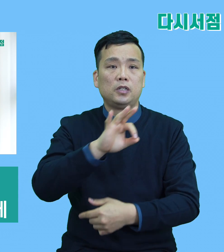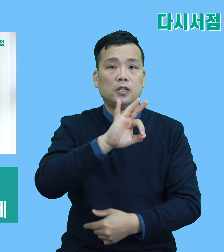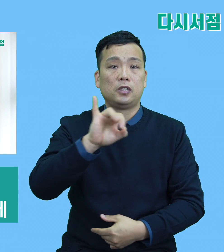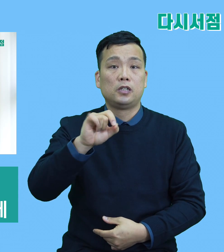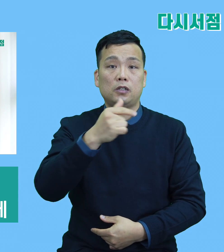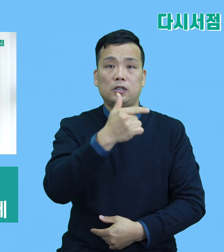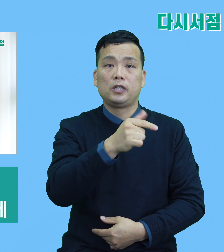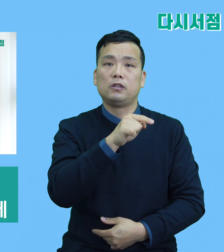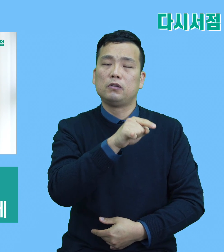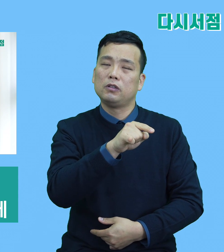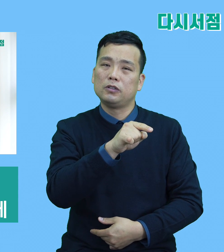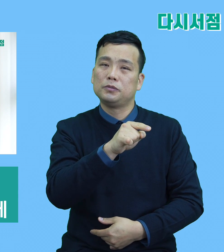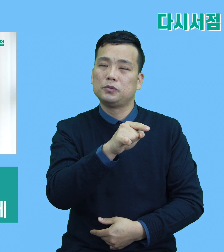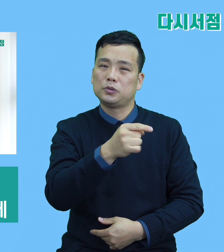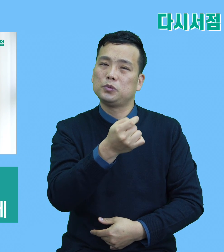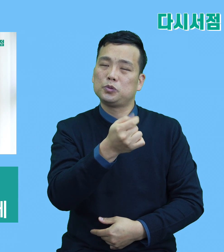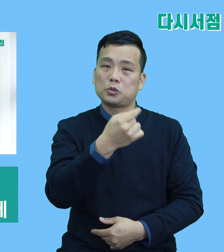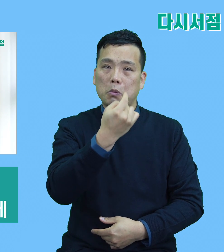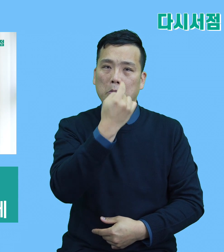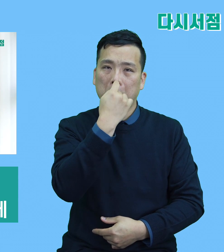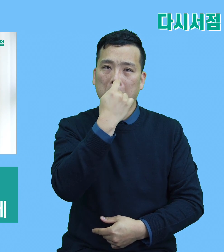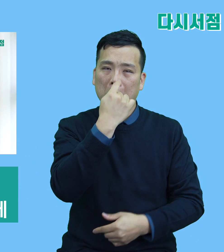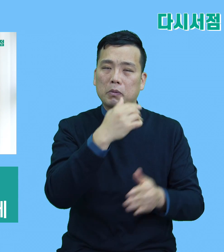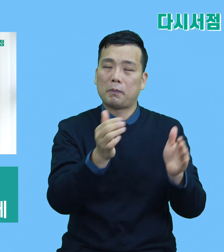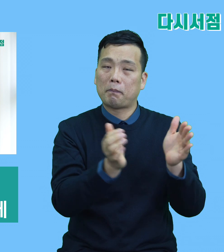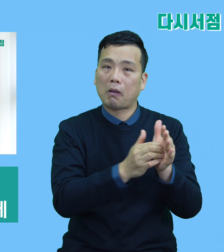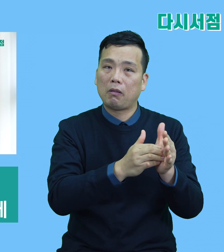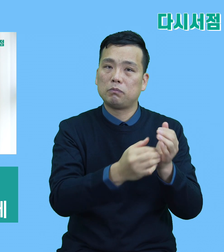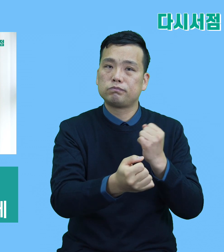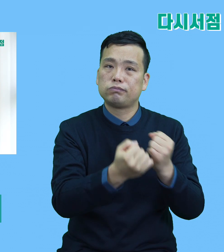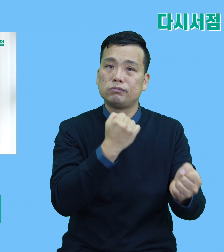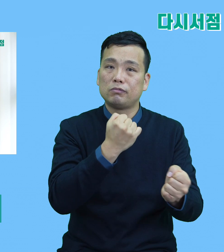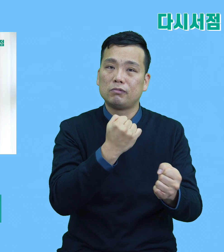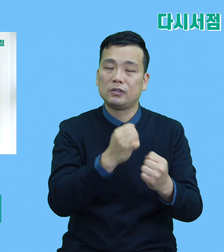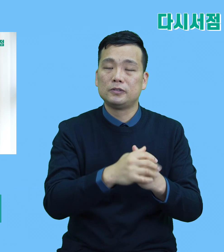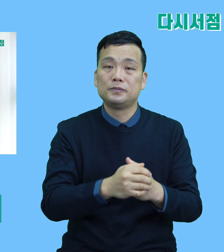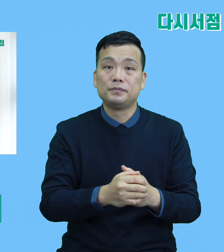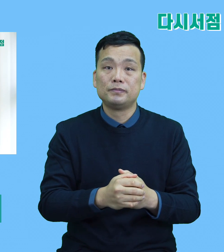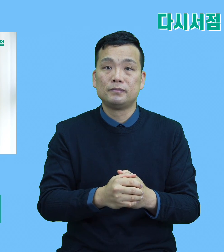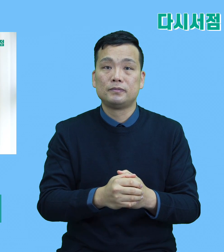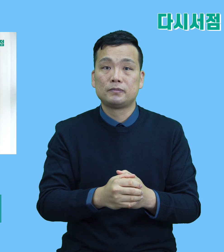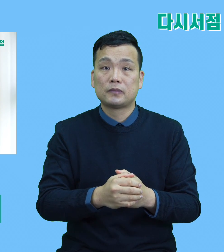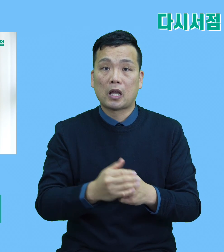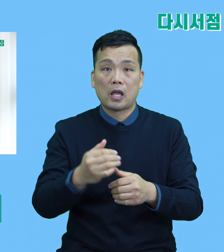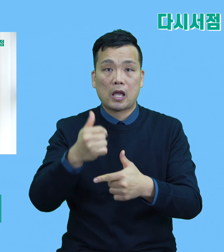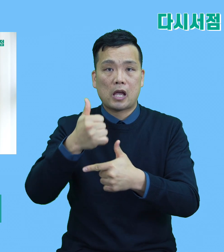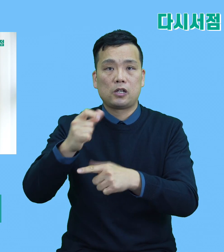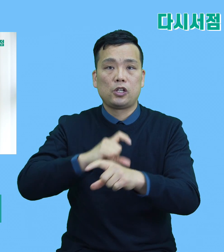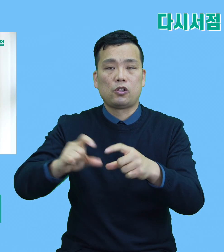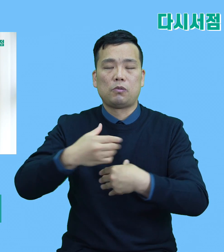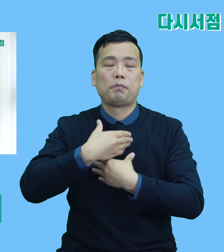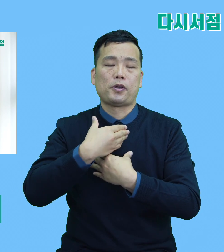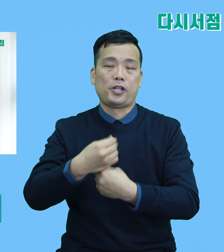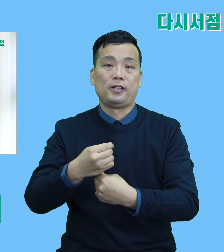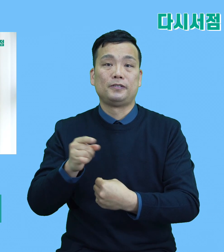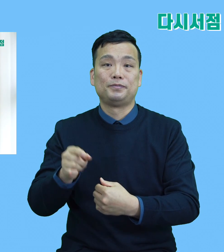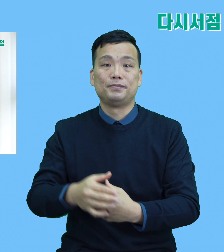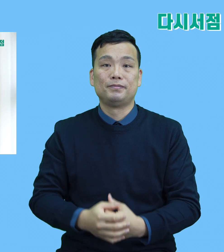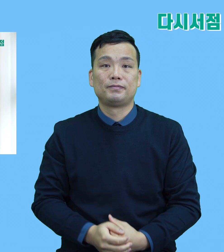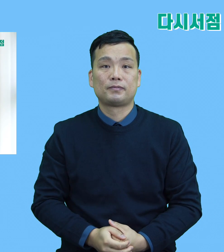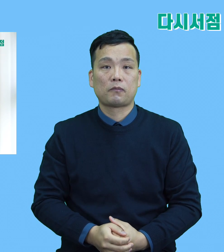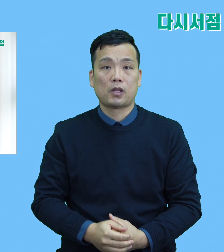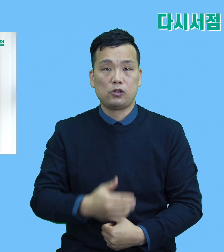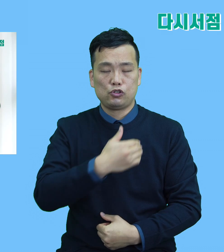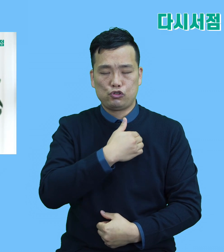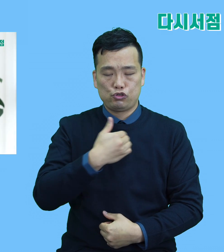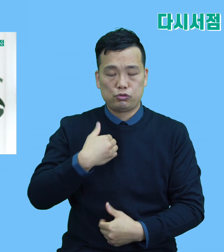인디자인도 이제 조금은 배워오긴 했는데 그 한글이 더 편하더라고요. 저는 그리고